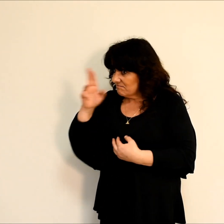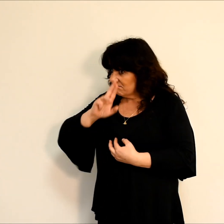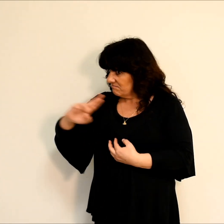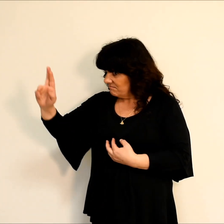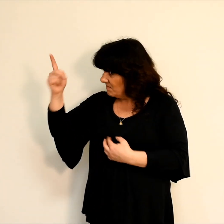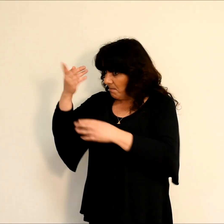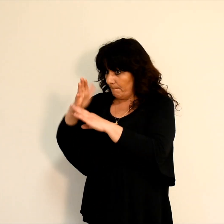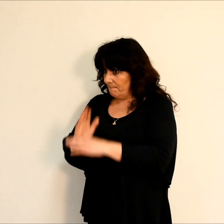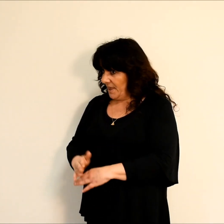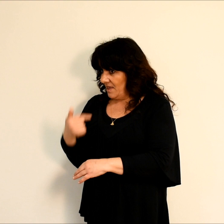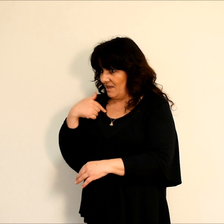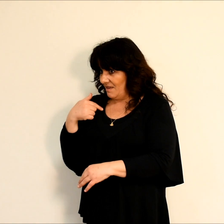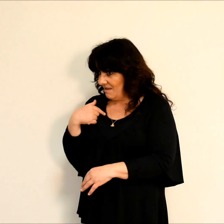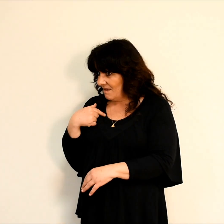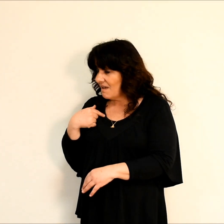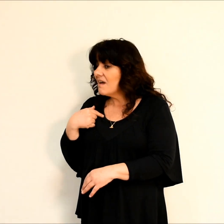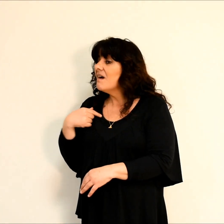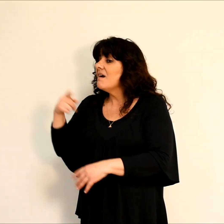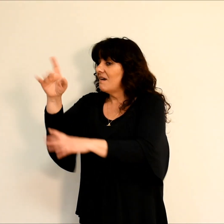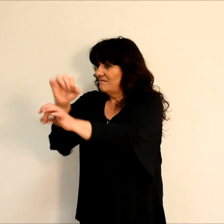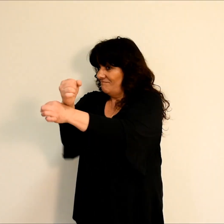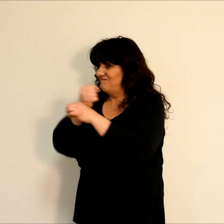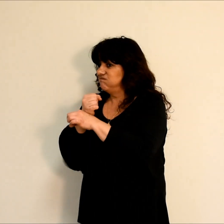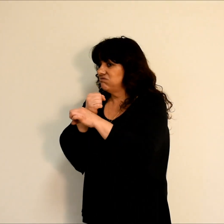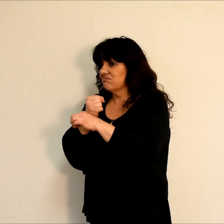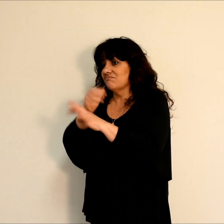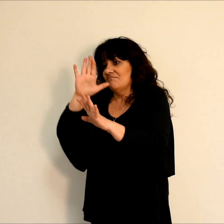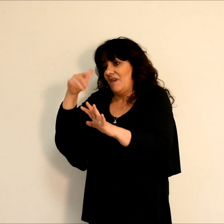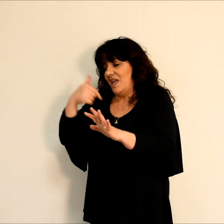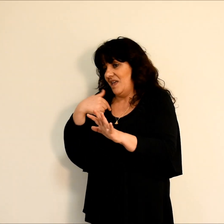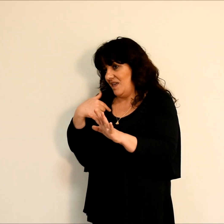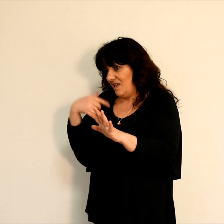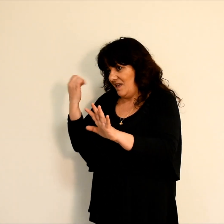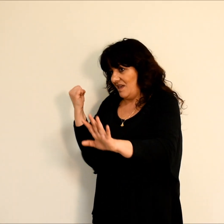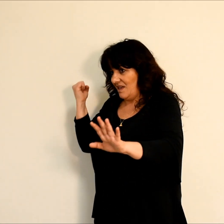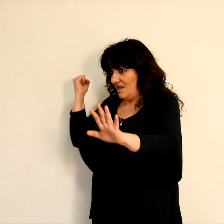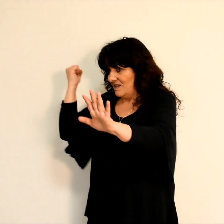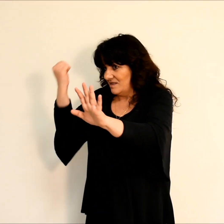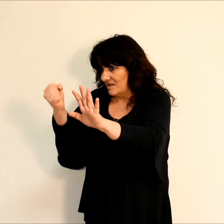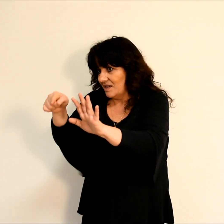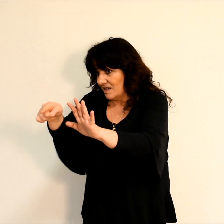Mais je n'ai pas voulu porter la main sur le Messie du Seigneur.